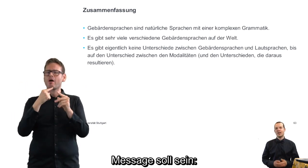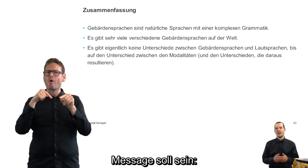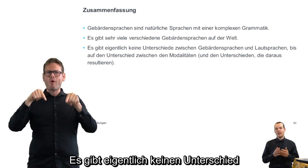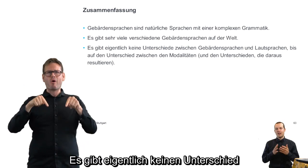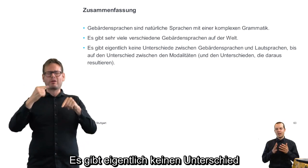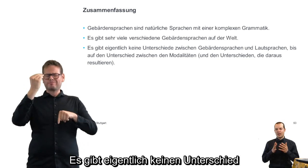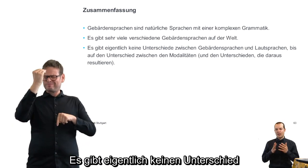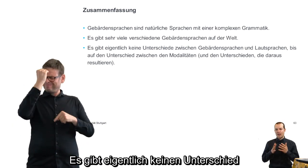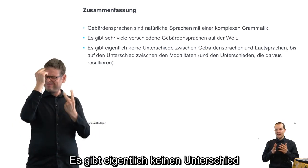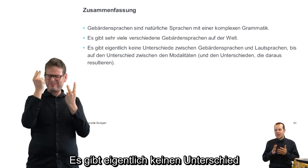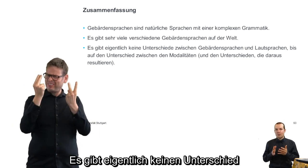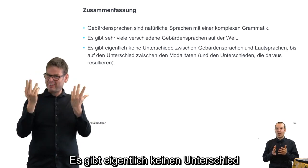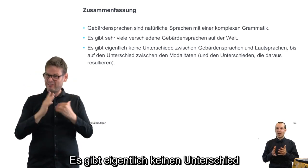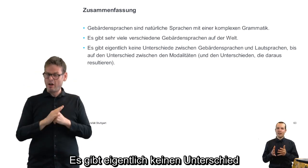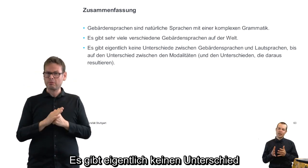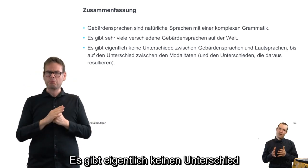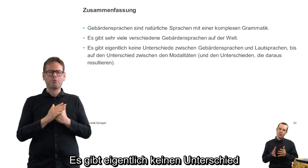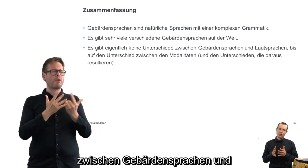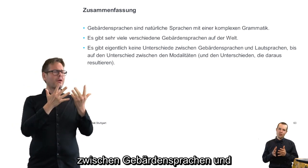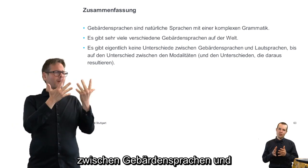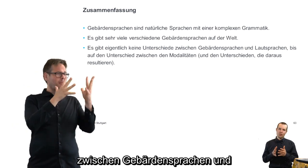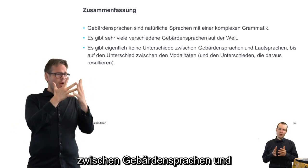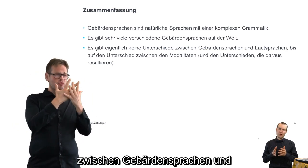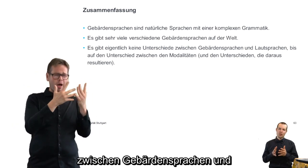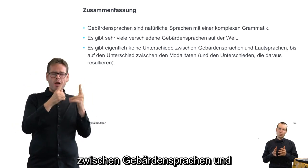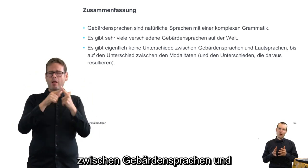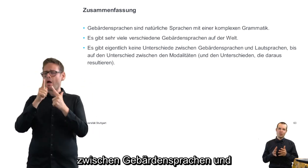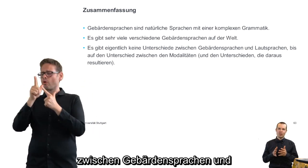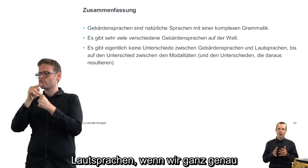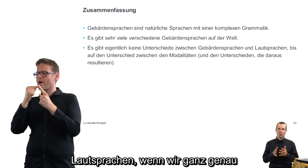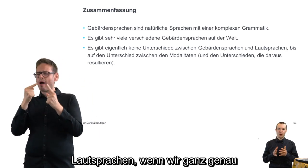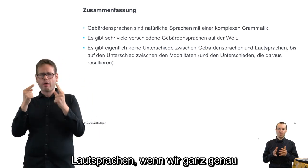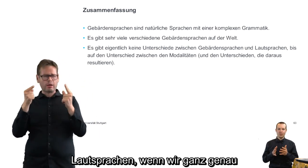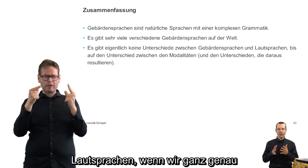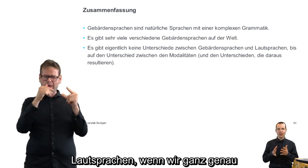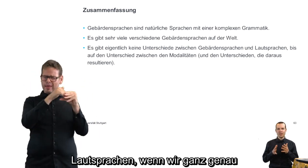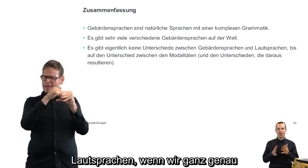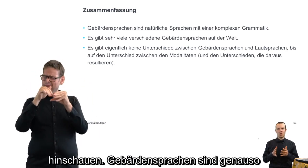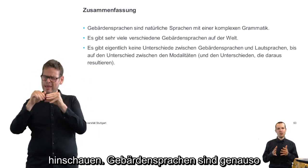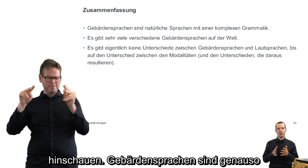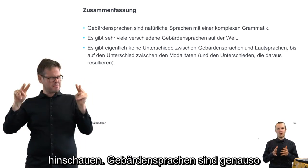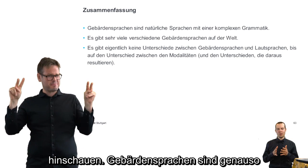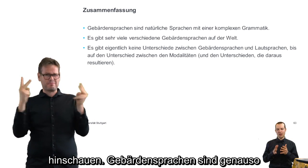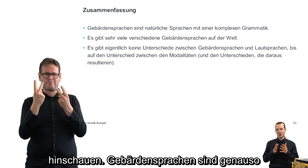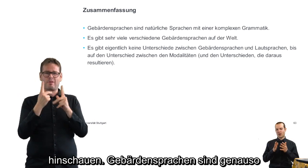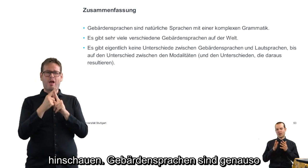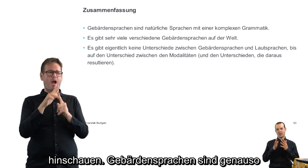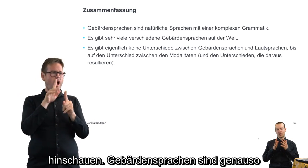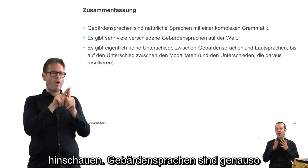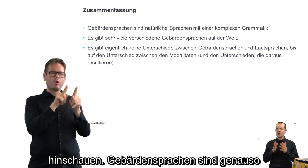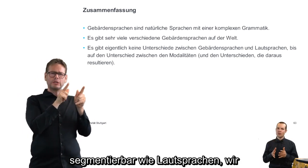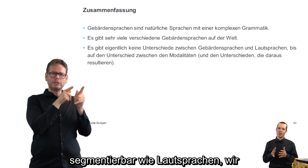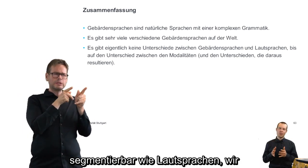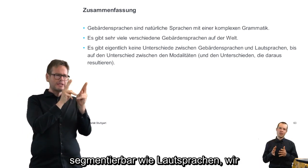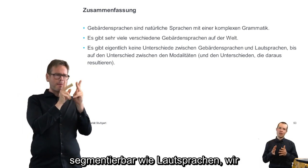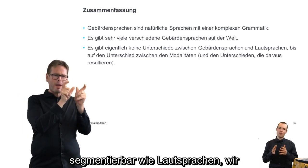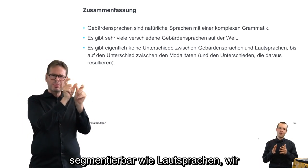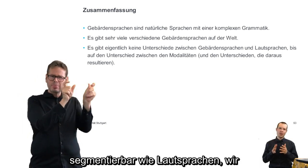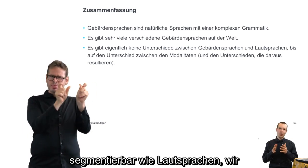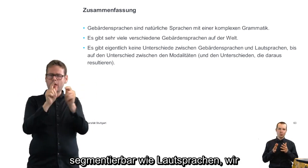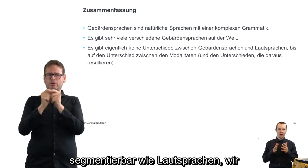sein es gibt eigentlich keinen Unterschied zwischen Gebärdensprachen und Lautsprachen wenn wir ganz genau hinschauen Gebärdensprachen sind genauso